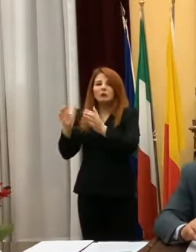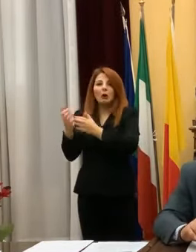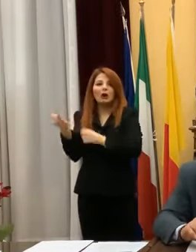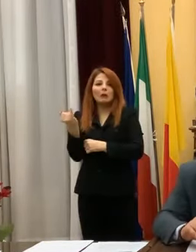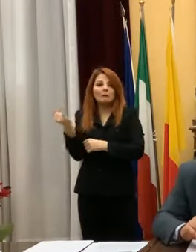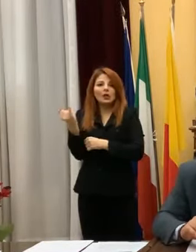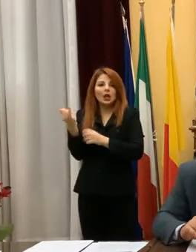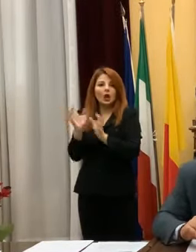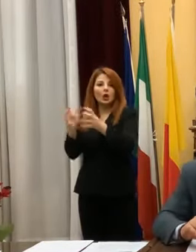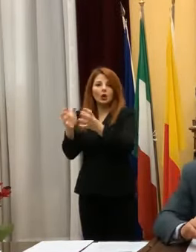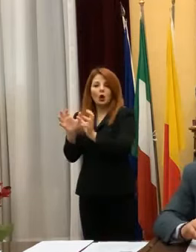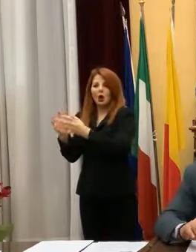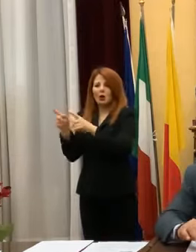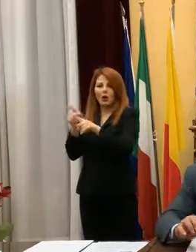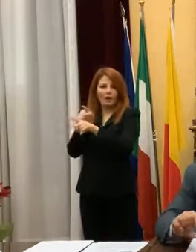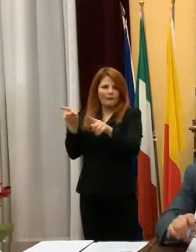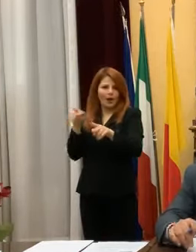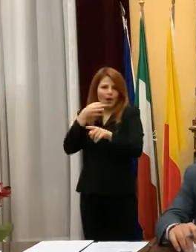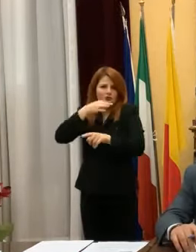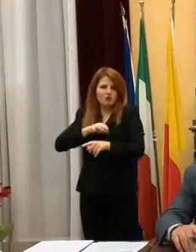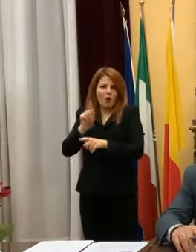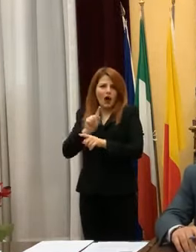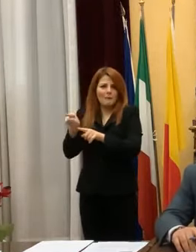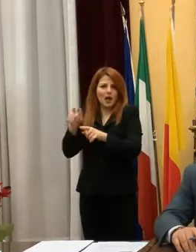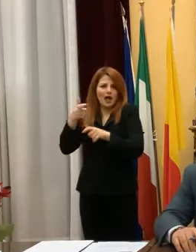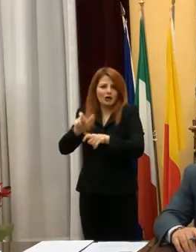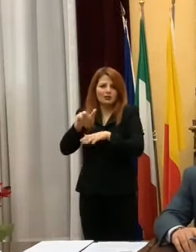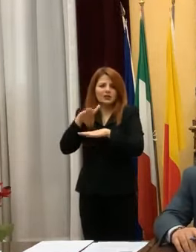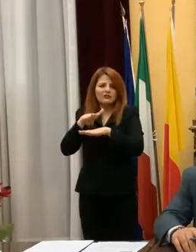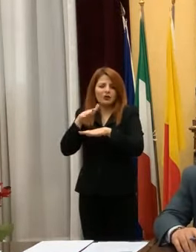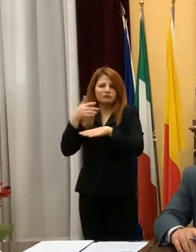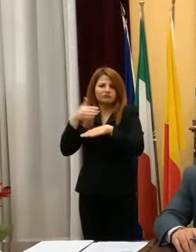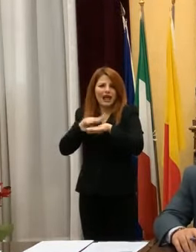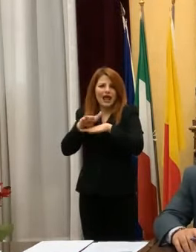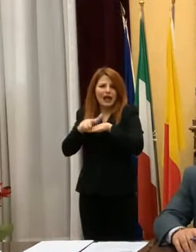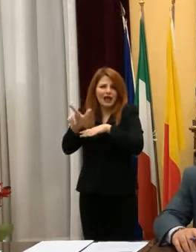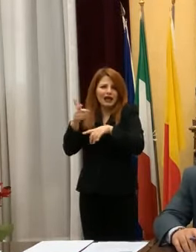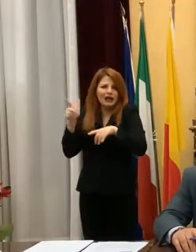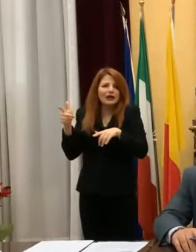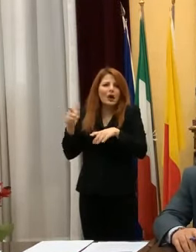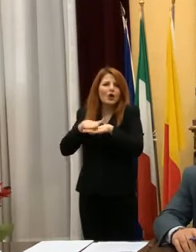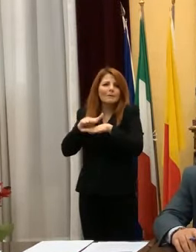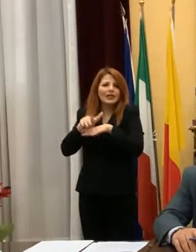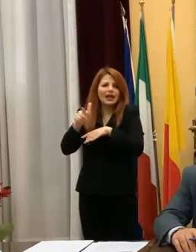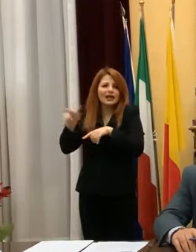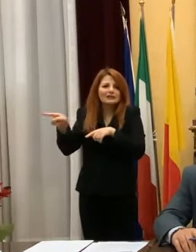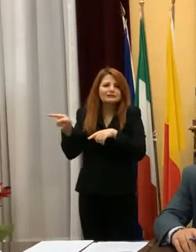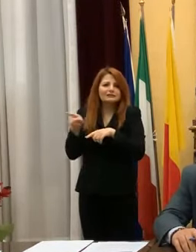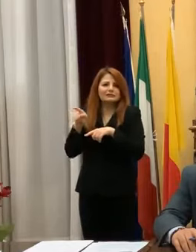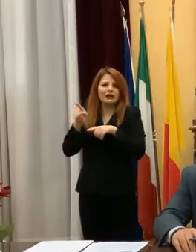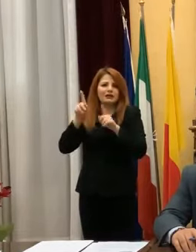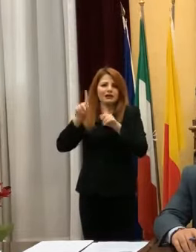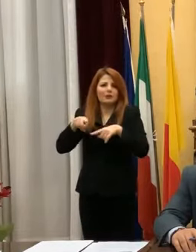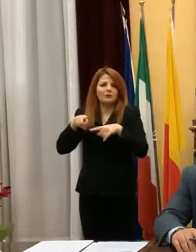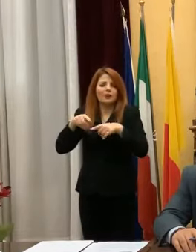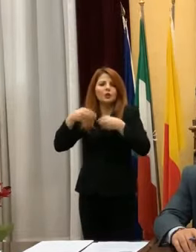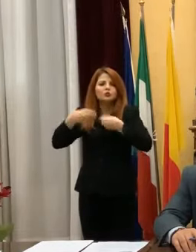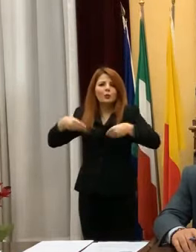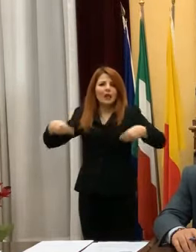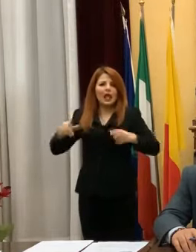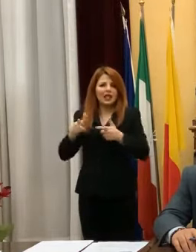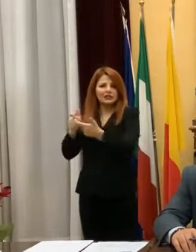disorganizzati, privi di mezzi e di competenze. Tutti gli altri, cioè coloro che per